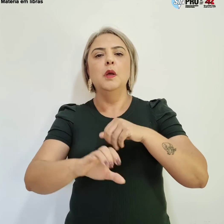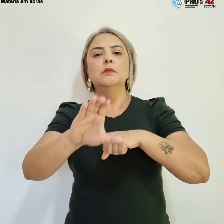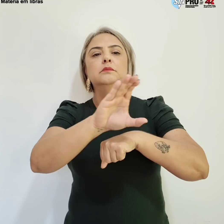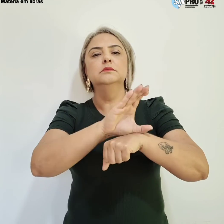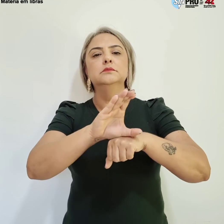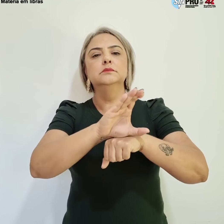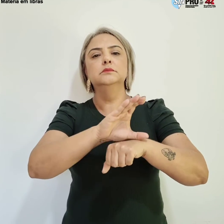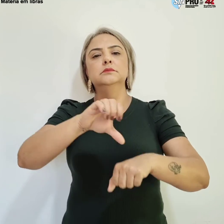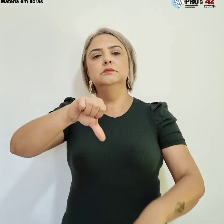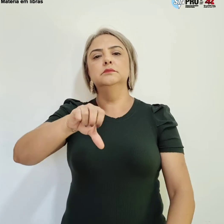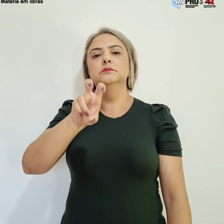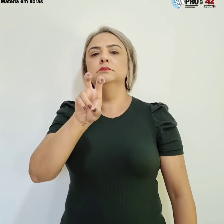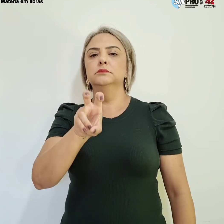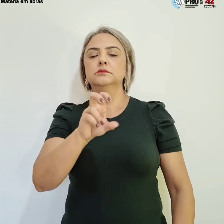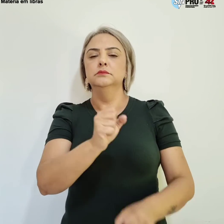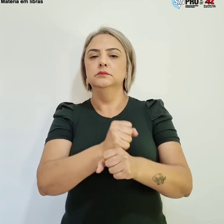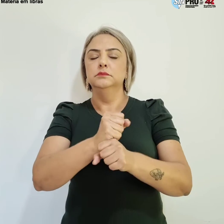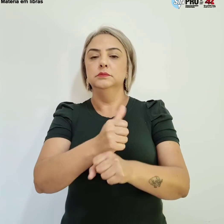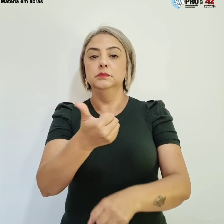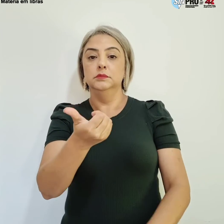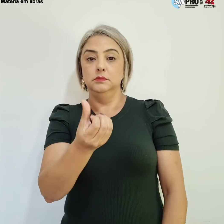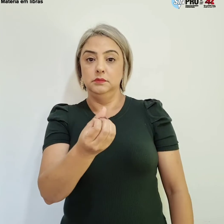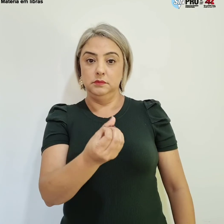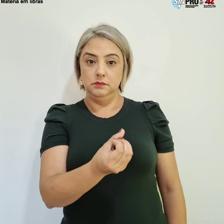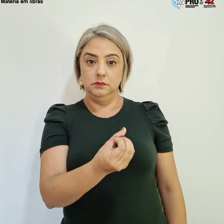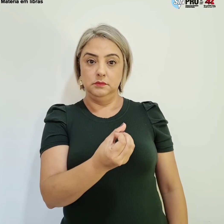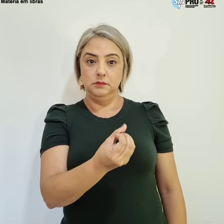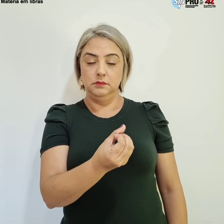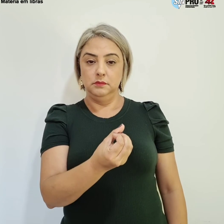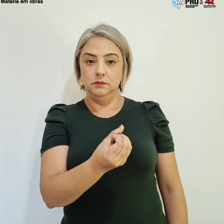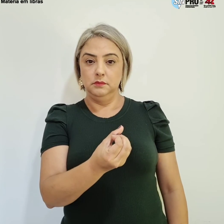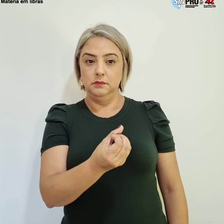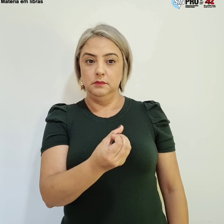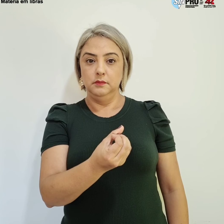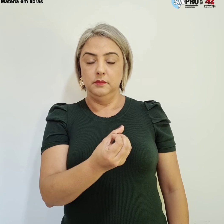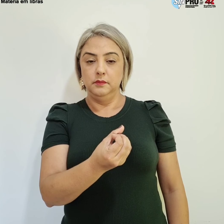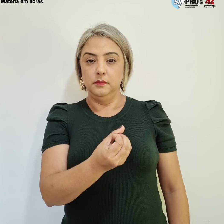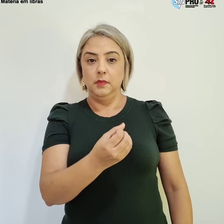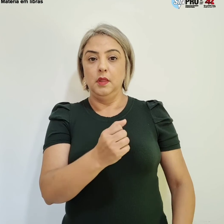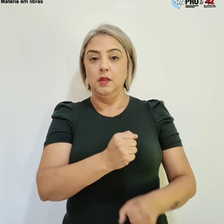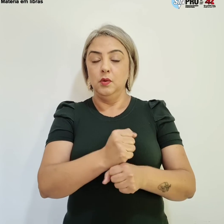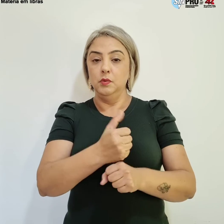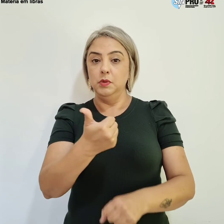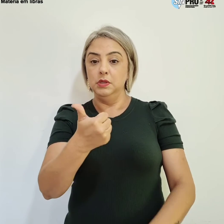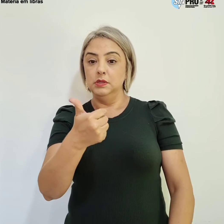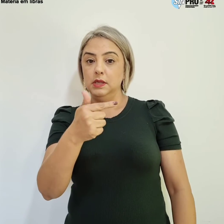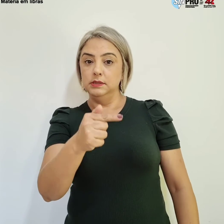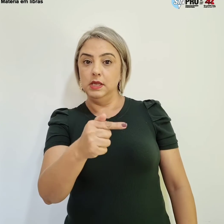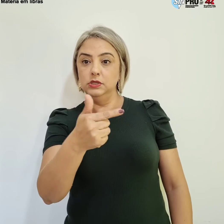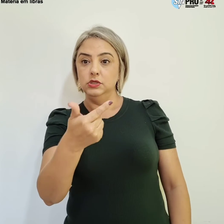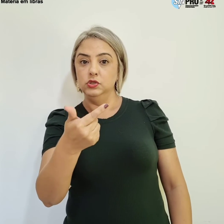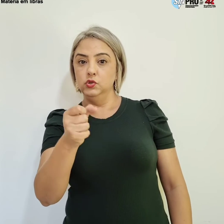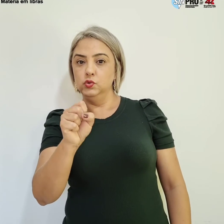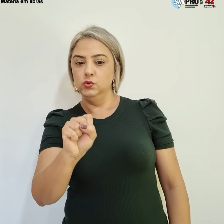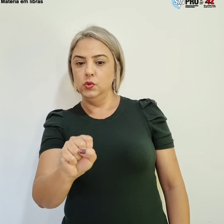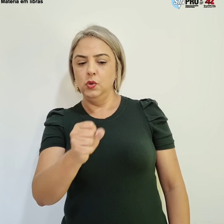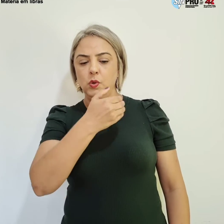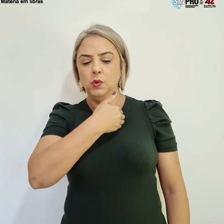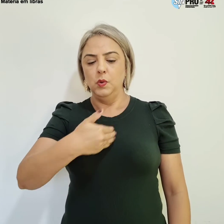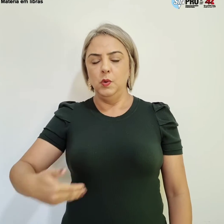Constitucional 95 de 2016. Em 2017 e 2018, o governo